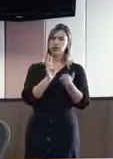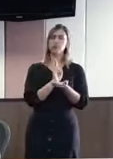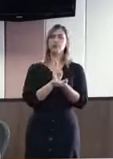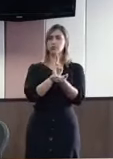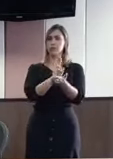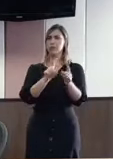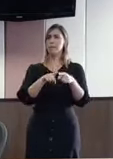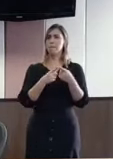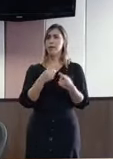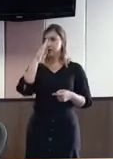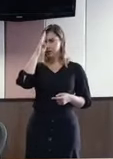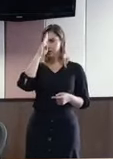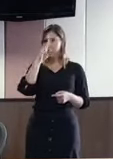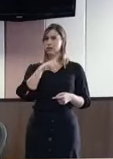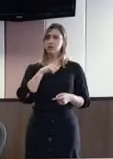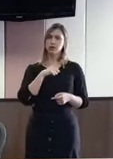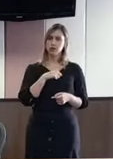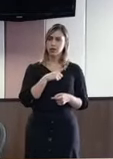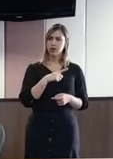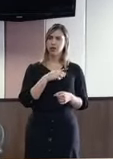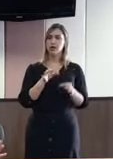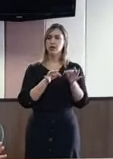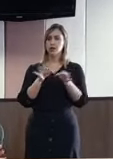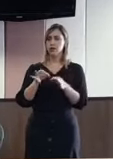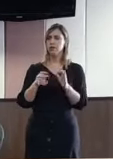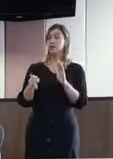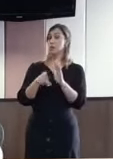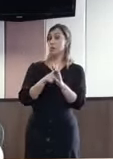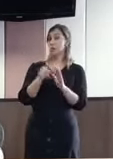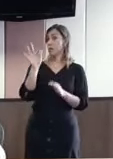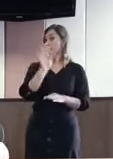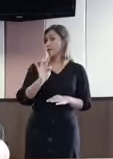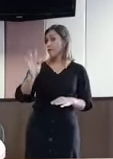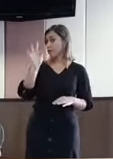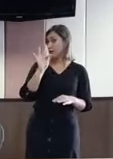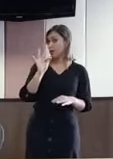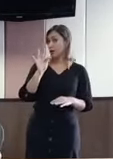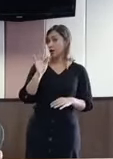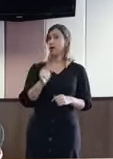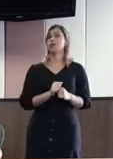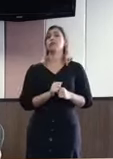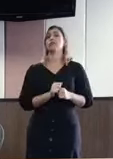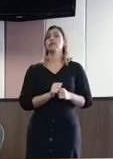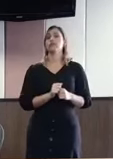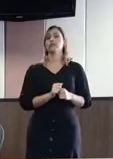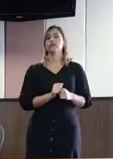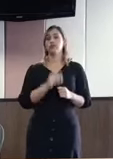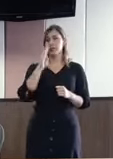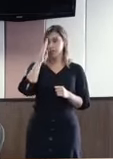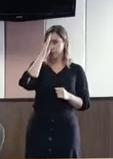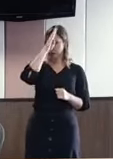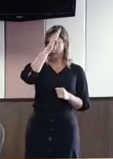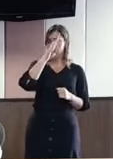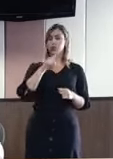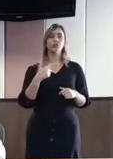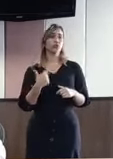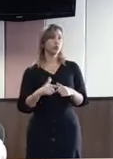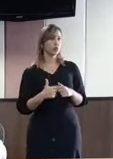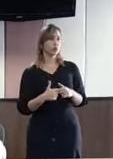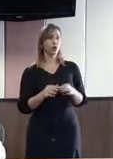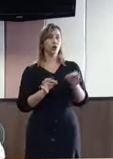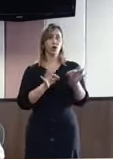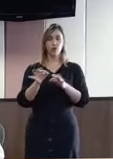Mas o Exército tem as suas limitações, é uma instituição do governo federal, nós não temos uma ascensão de ordem, né?